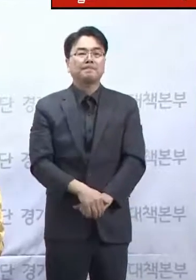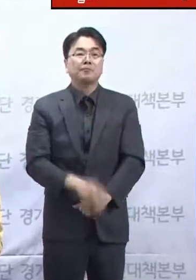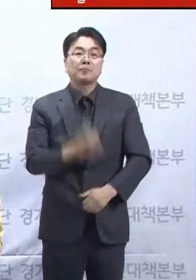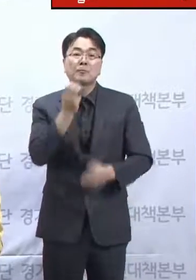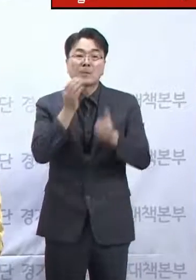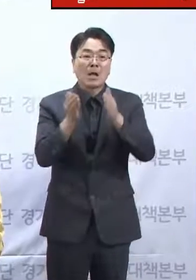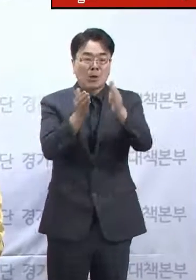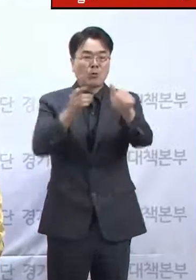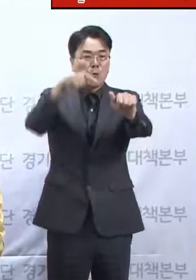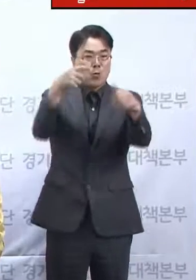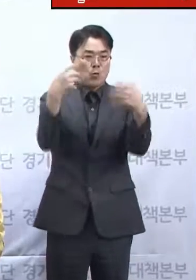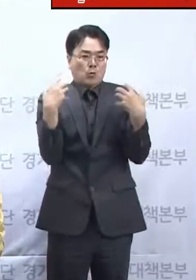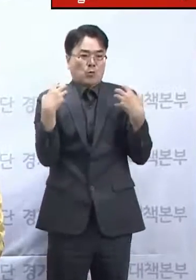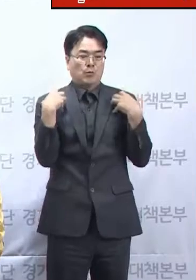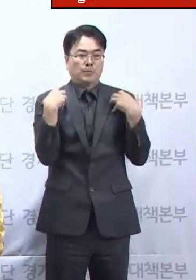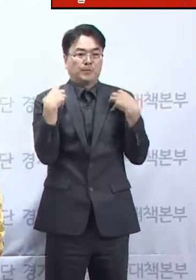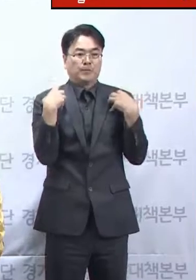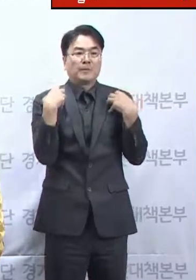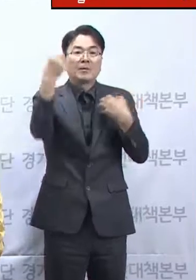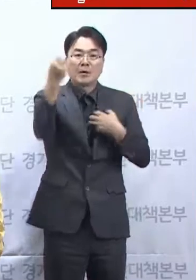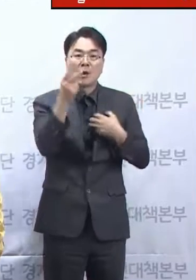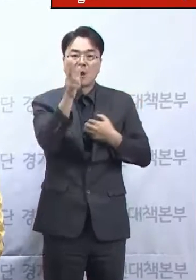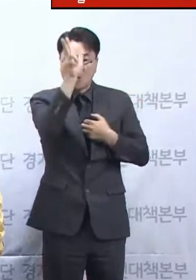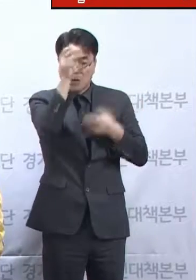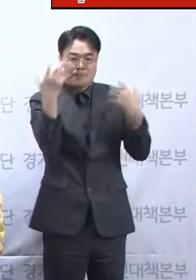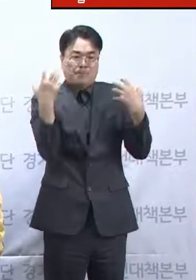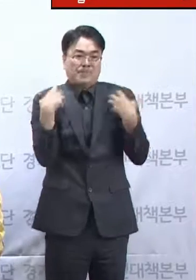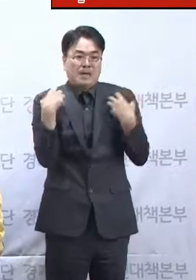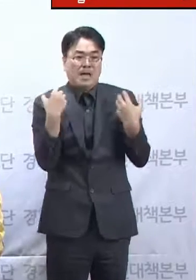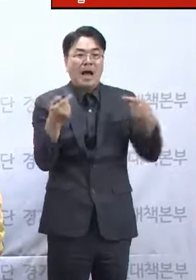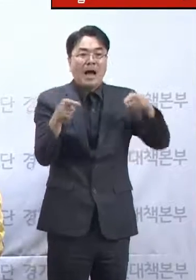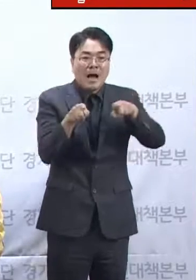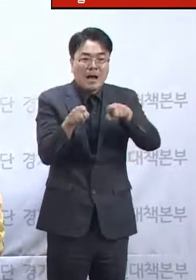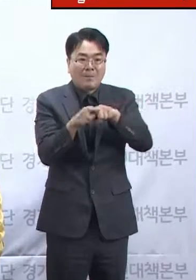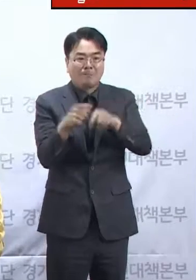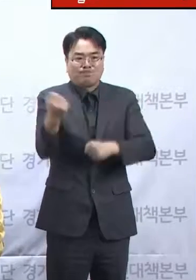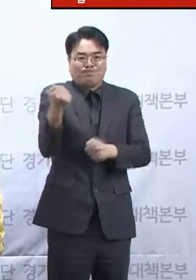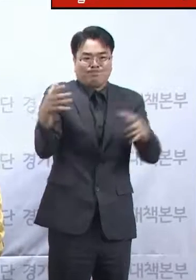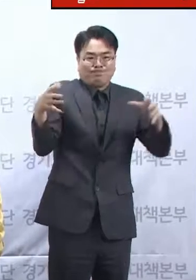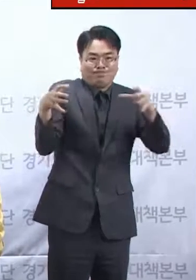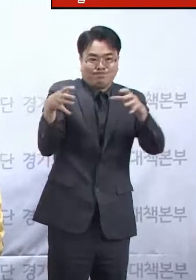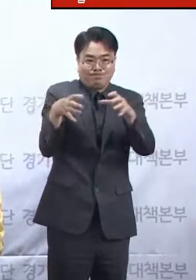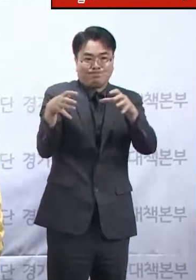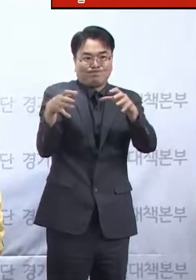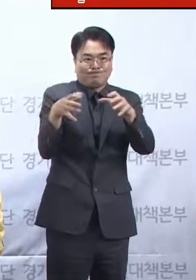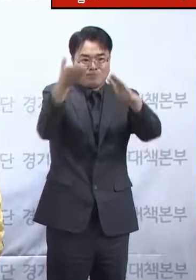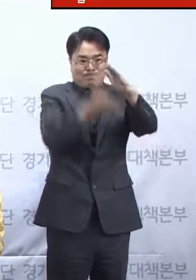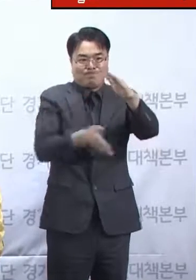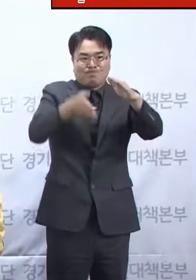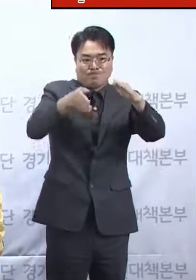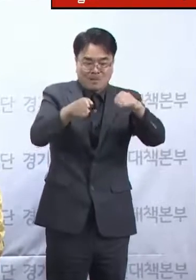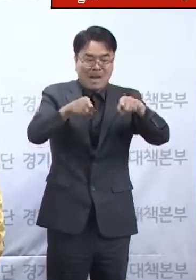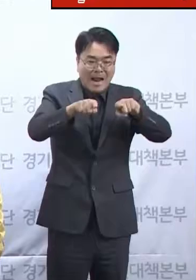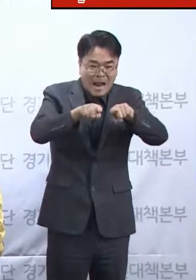경기도와 교육청이 경기도와 교육청 그리고 경찰청 간의 공동 대응 체계를 구축했습니다.